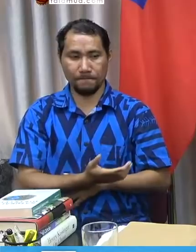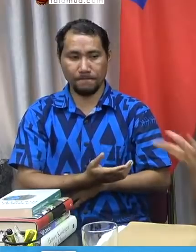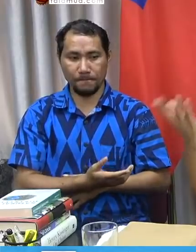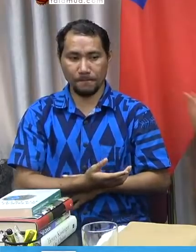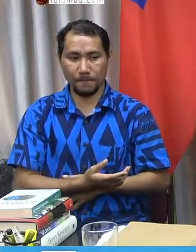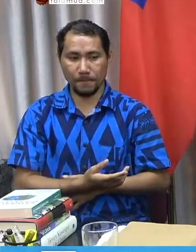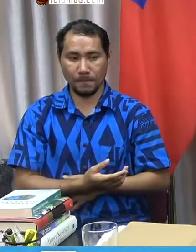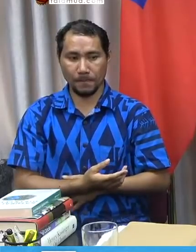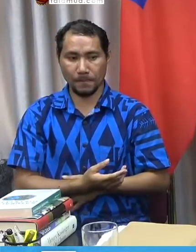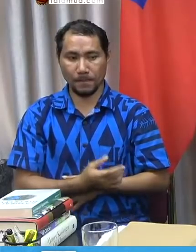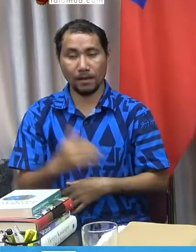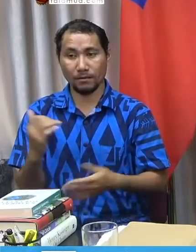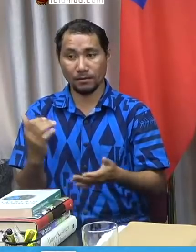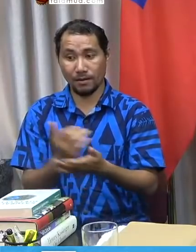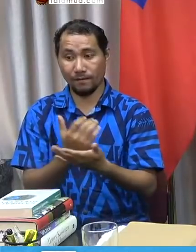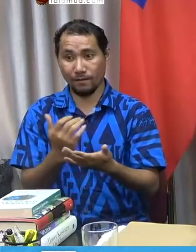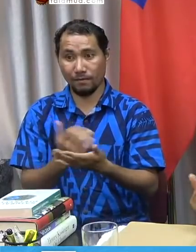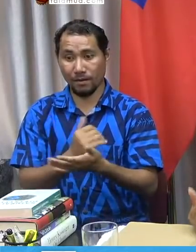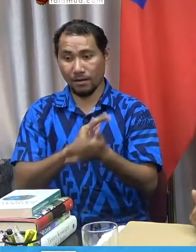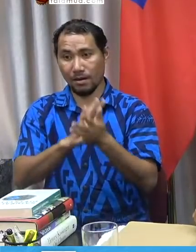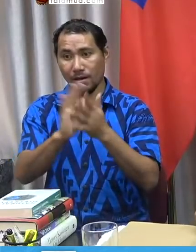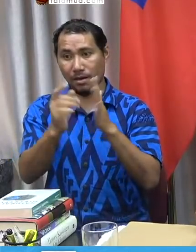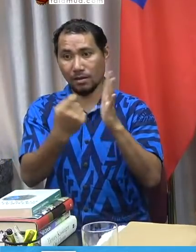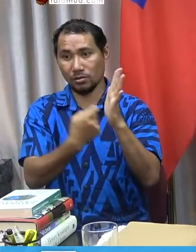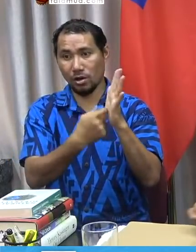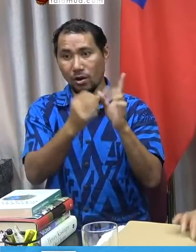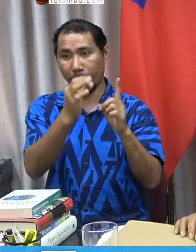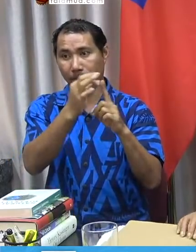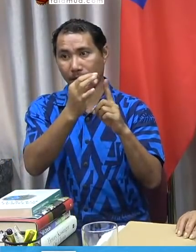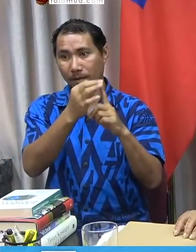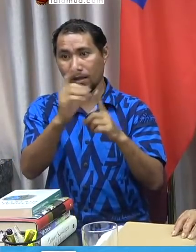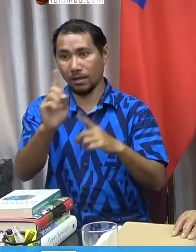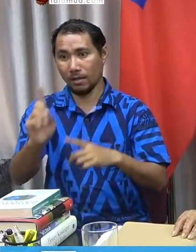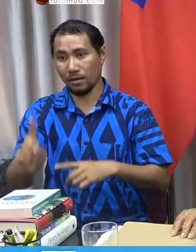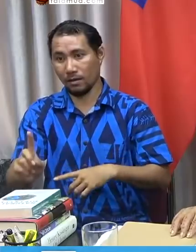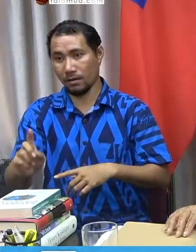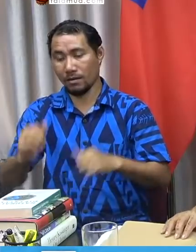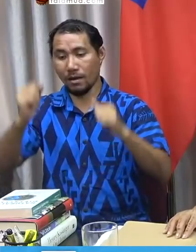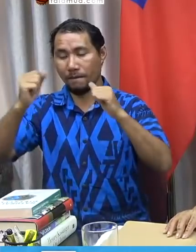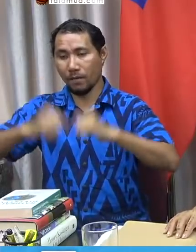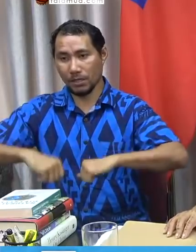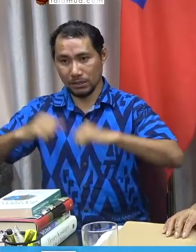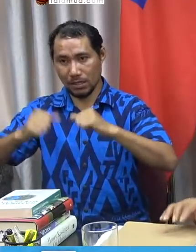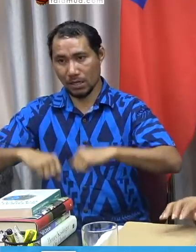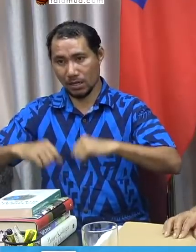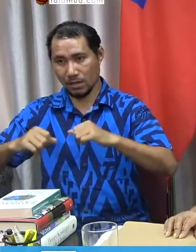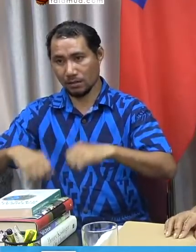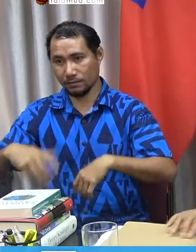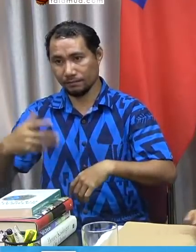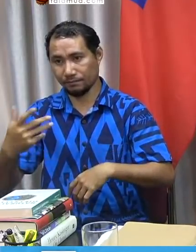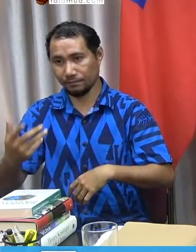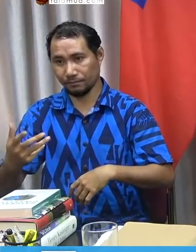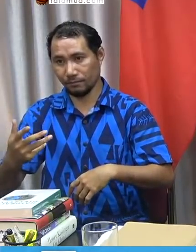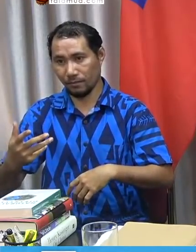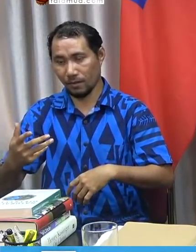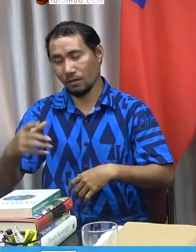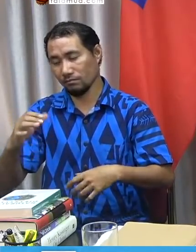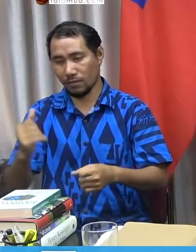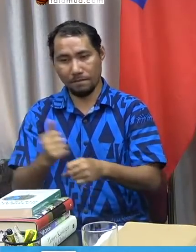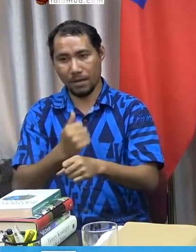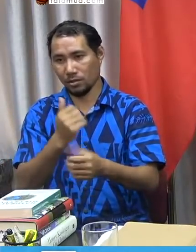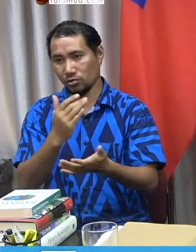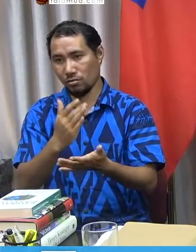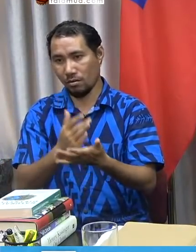Lena whaasao e le vai mawha upu whai le HRPP, ia le pestene ui ua whaamaunia na soringa tūla